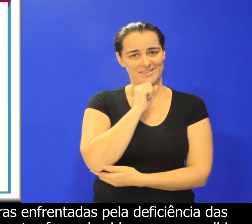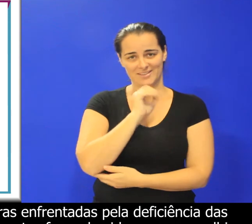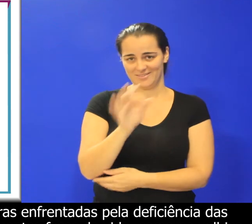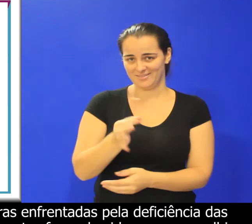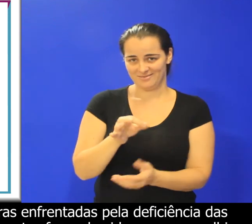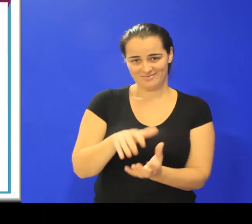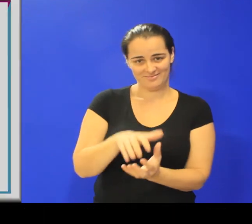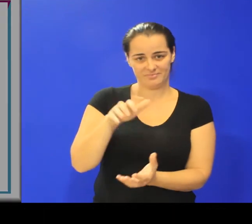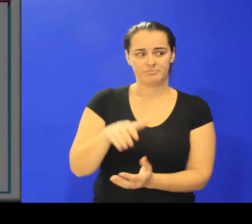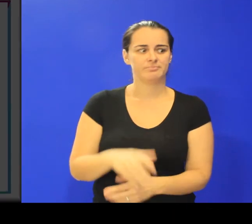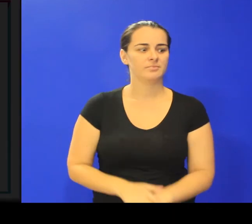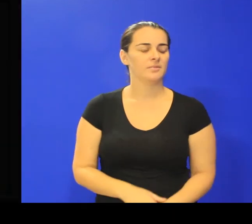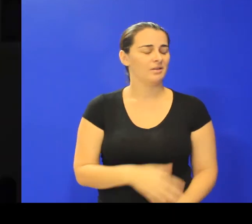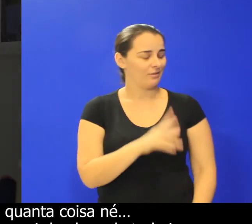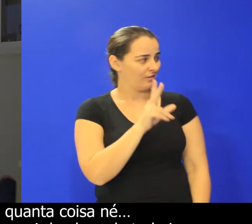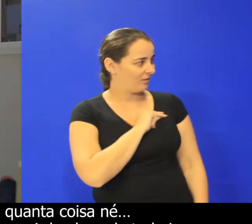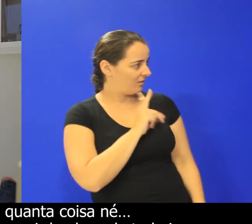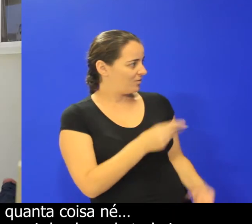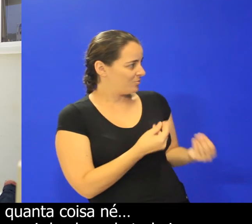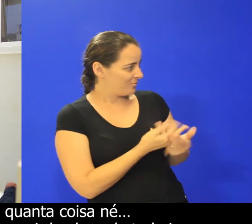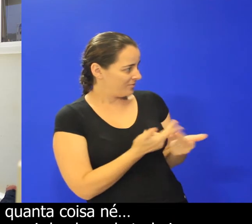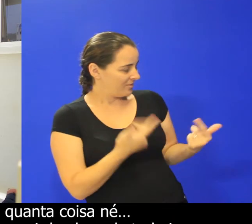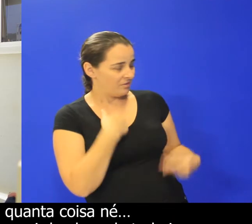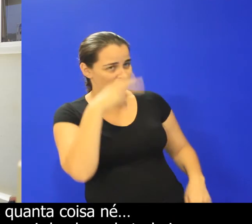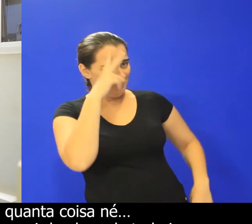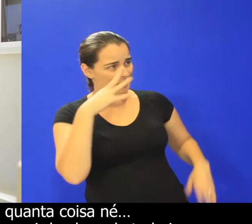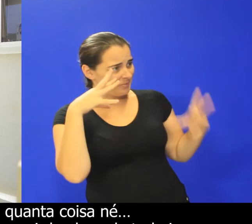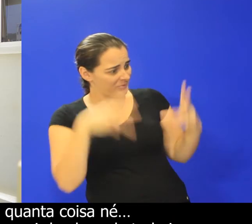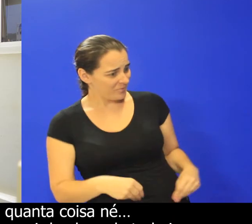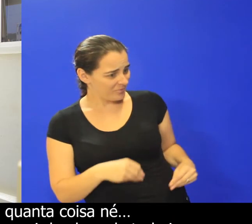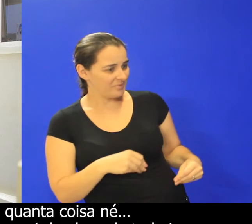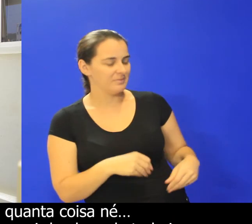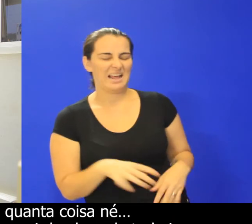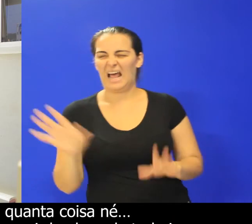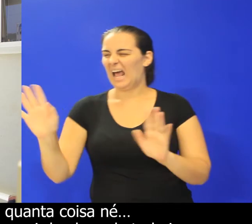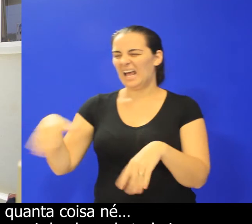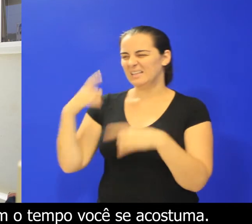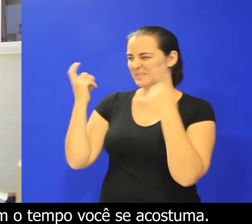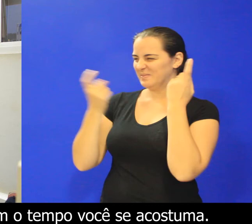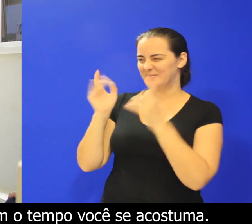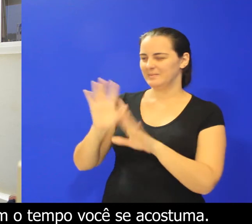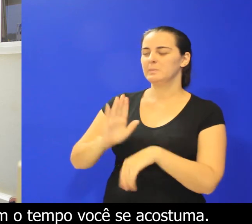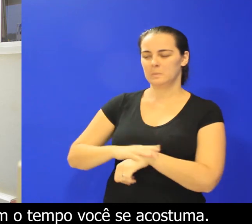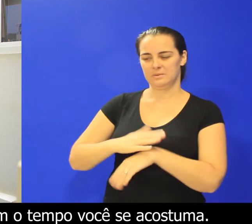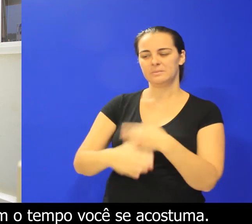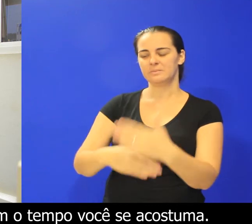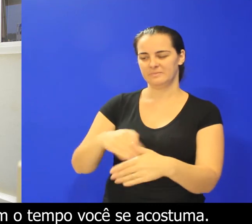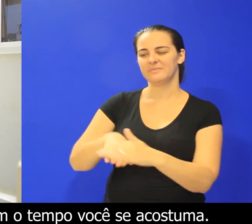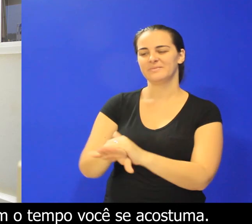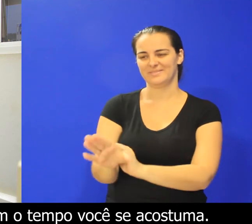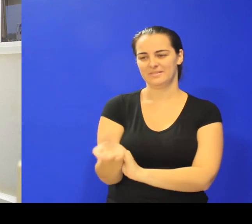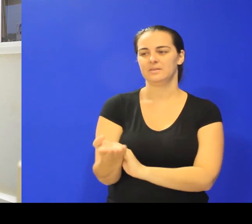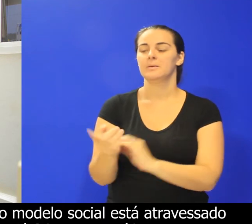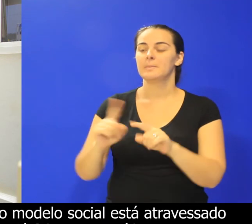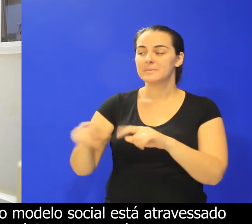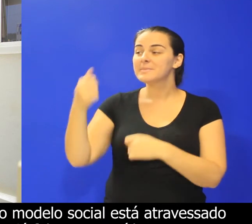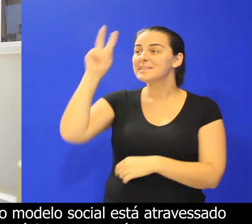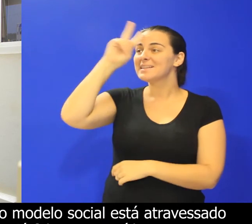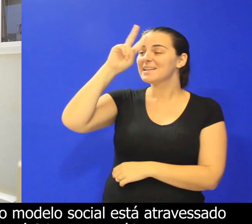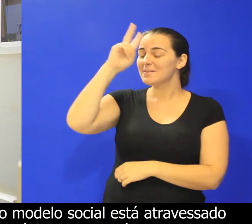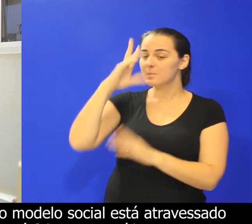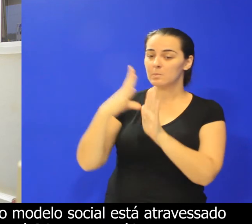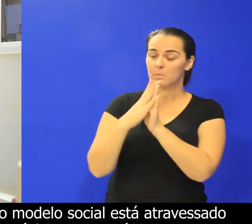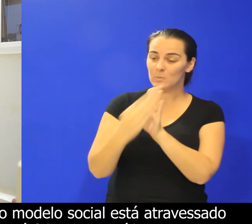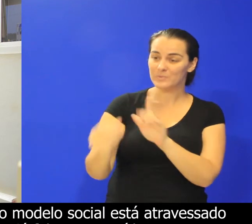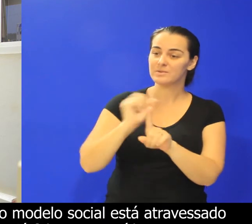como na velhice. Nossa, Vini, mas quanta coisa, né? Eu não sei se eu vou conseguir lembrar de tudo isso. Não se preocupa, cara. Com o tempo você se acostuma. Você tem que entender